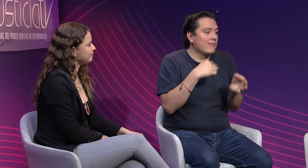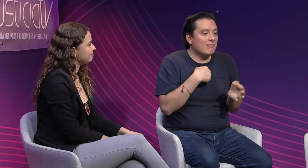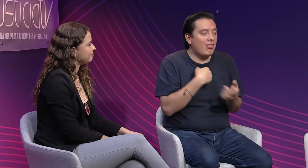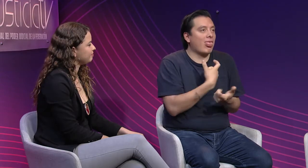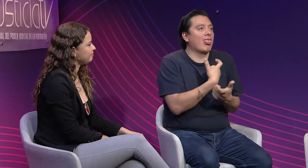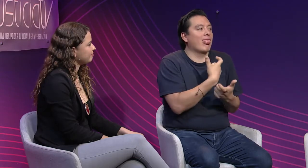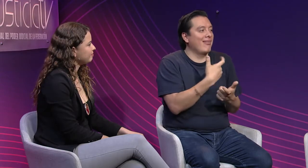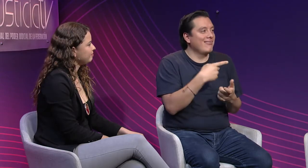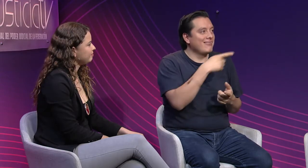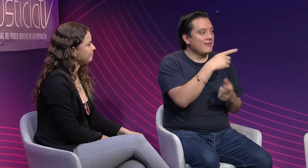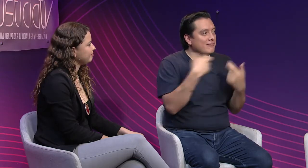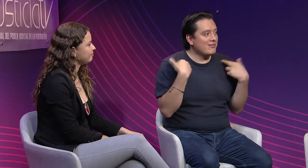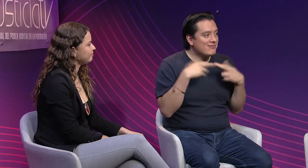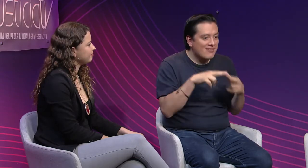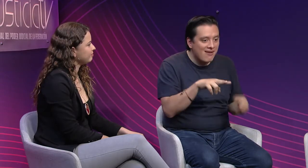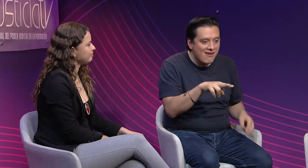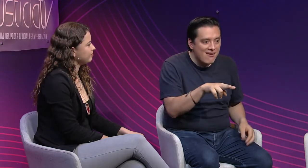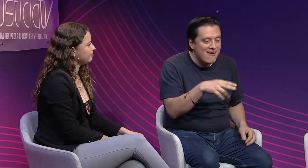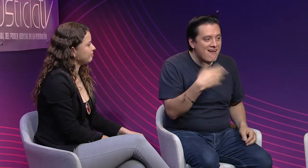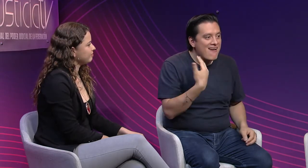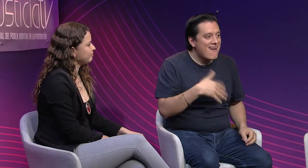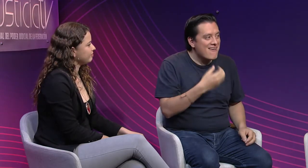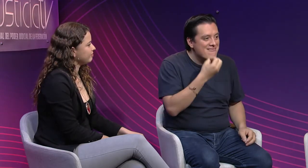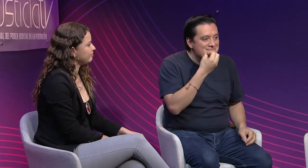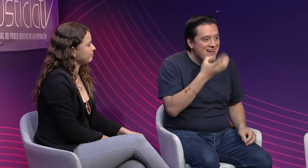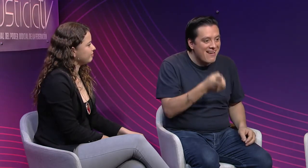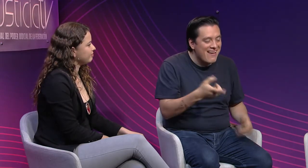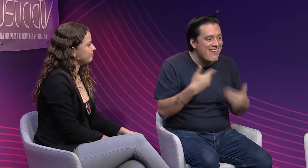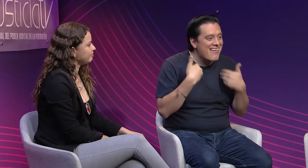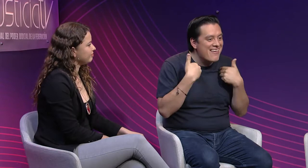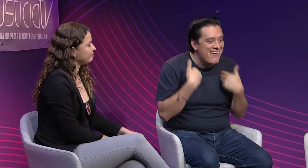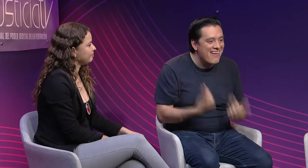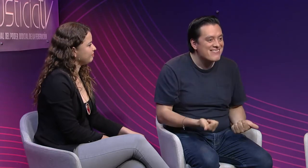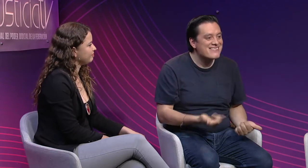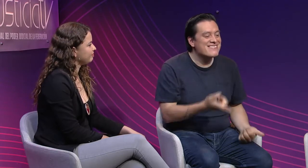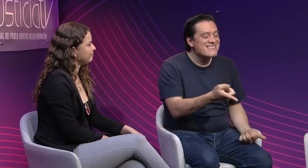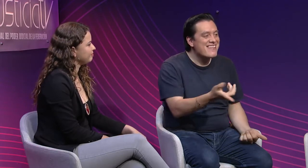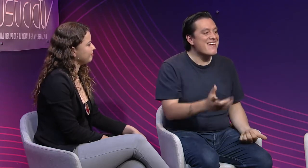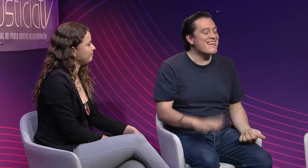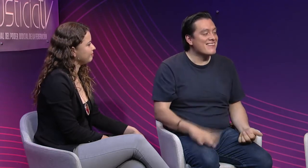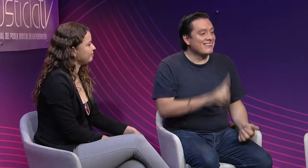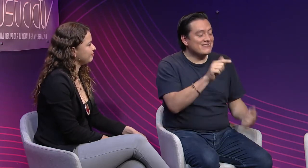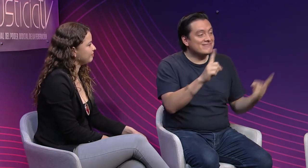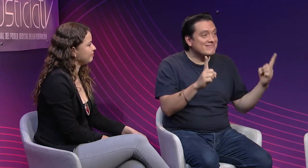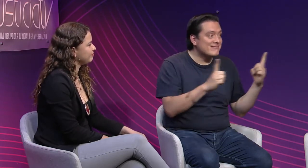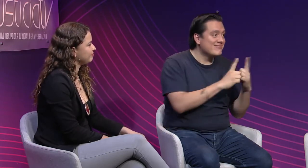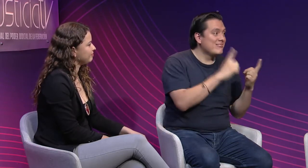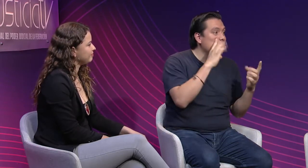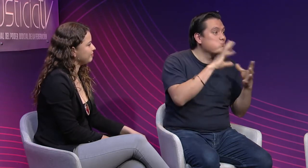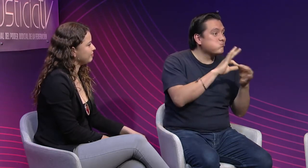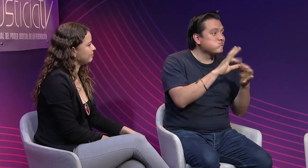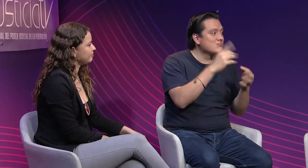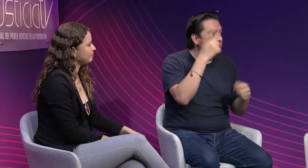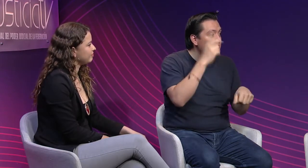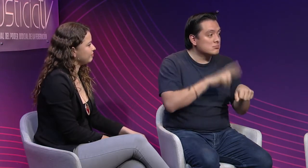el intérprete incluso me pasaba los chistes, las bromas, ¿no? Y yo también me reía. Fue ahí donde los maestros se dieron cuenta, sí está